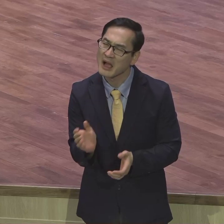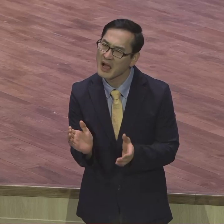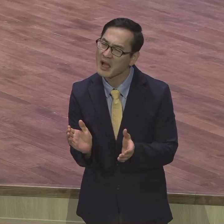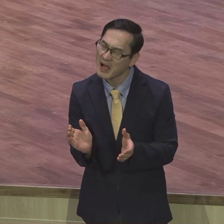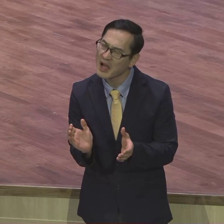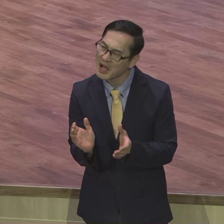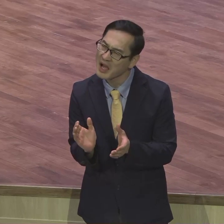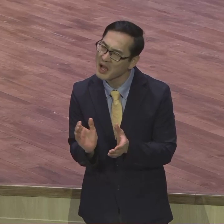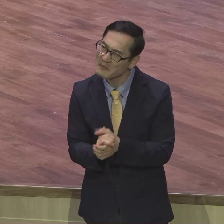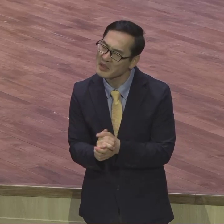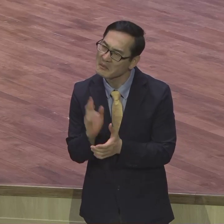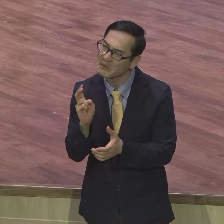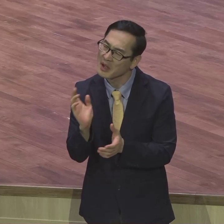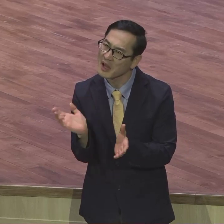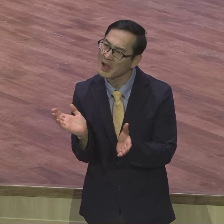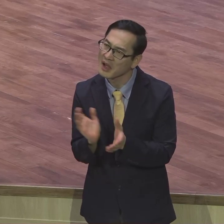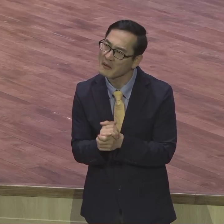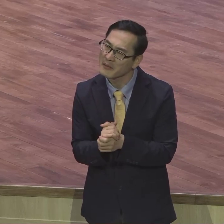긴가민가하니까 눈만 둥그리고.